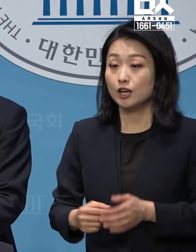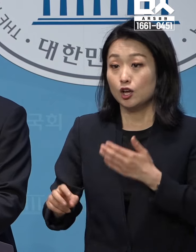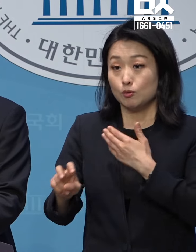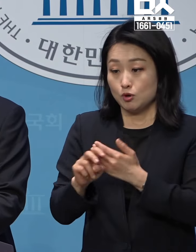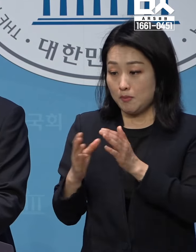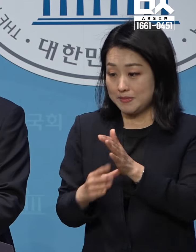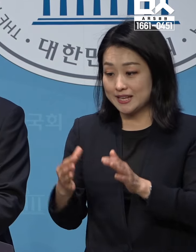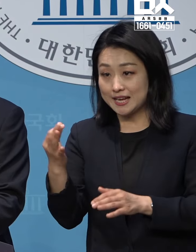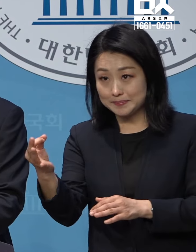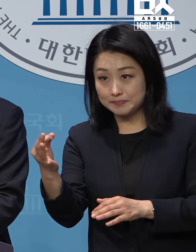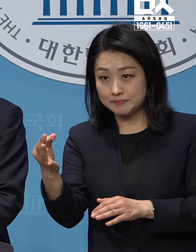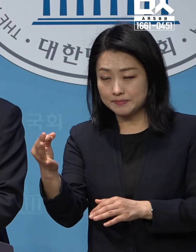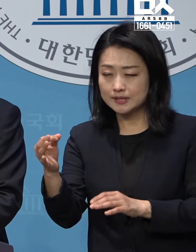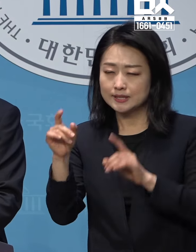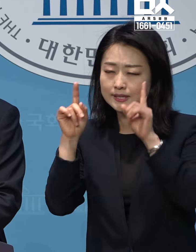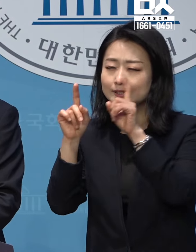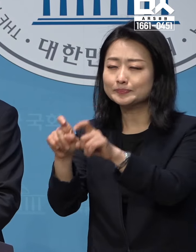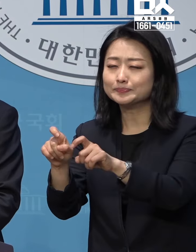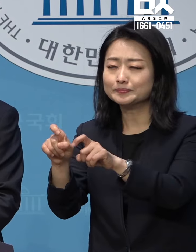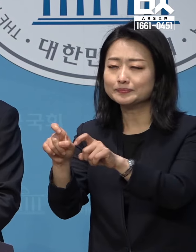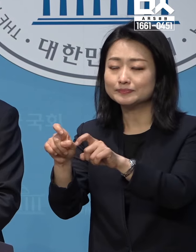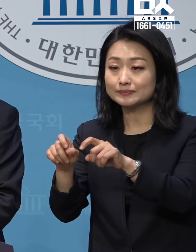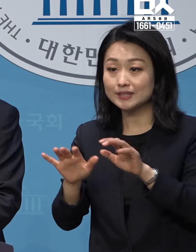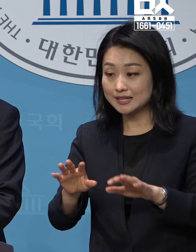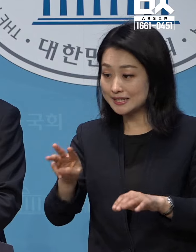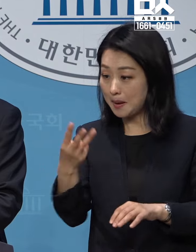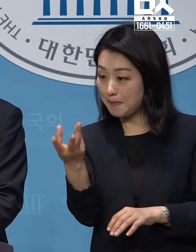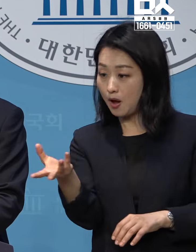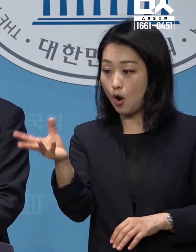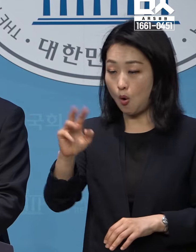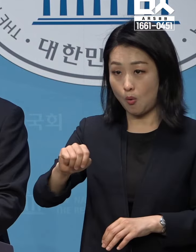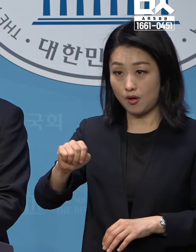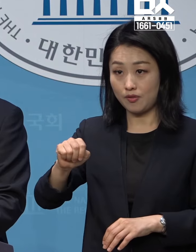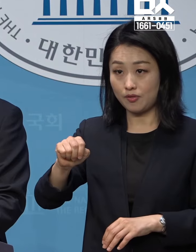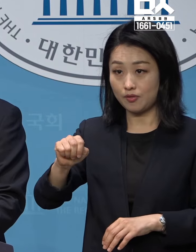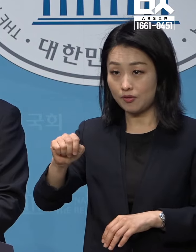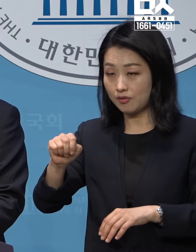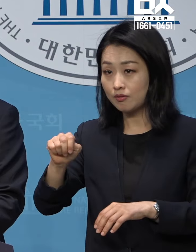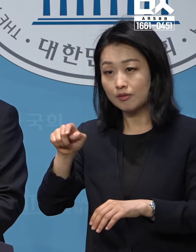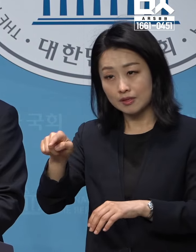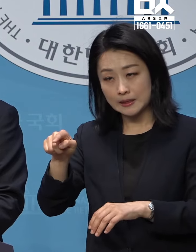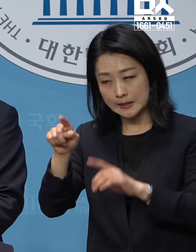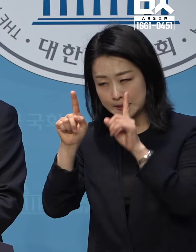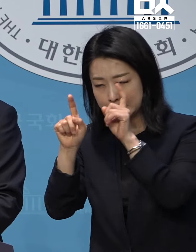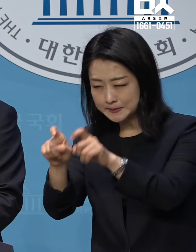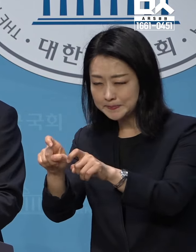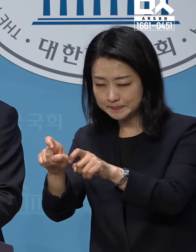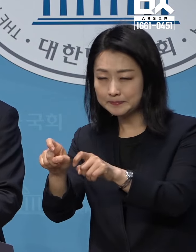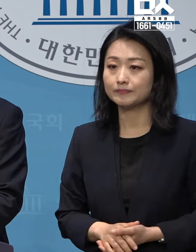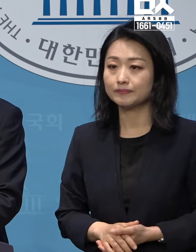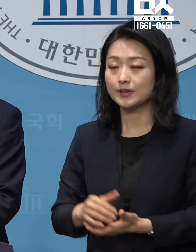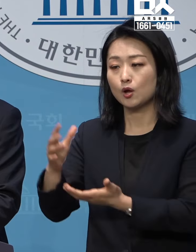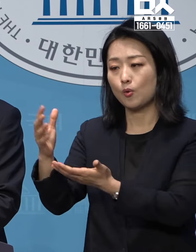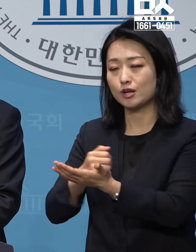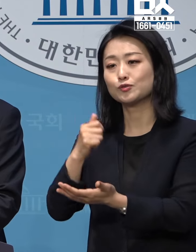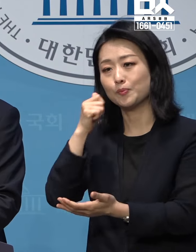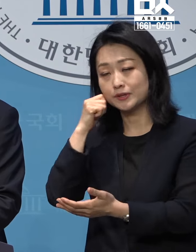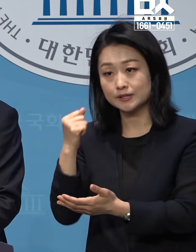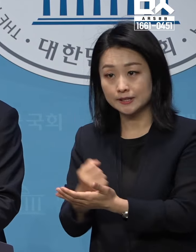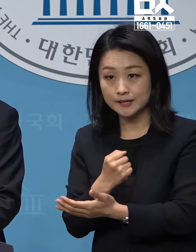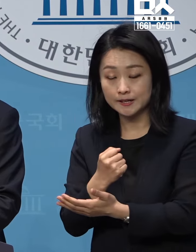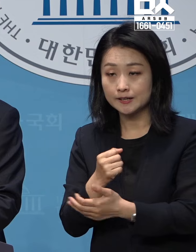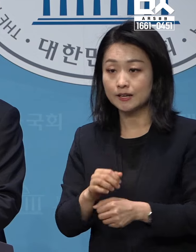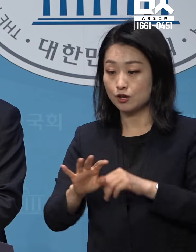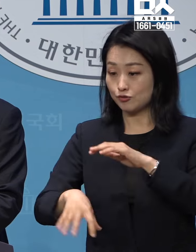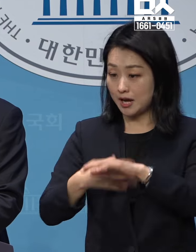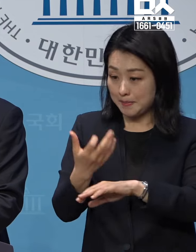불법 비자금일 가능성이 큰 이번 300억 원도 이런 점에서 마찬가지라고 생각합니다. 내란과